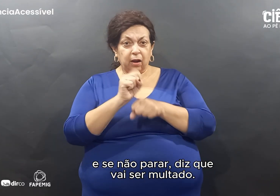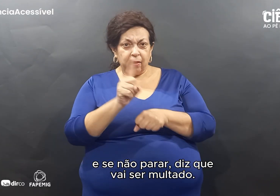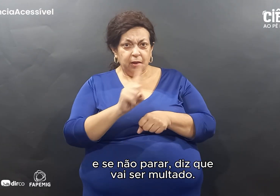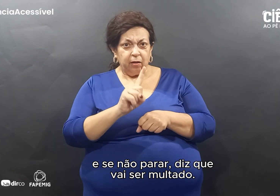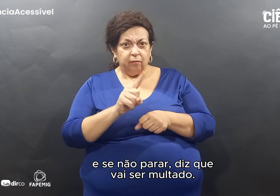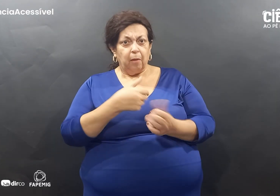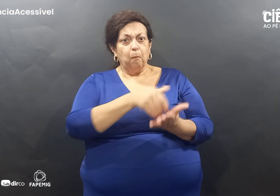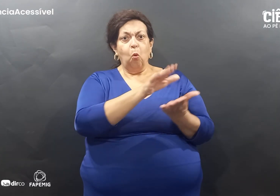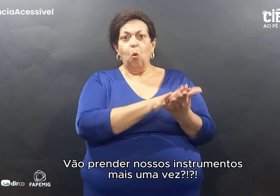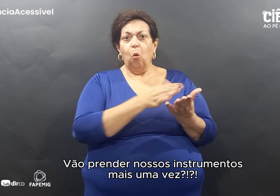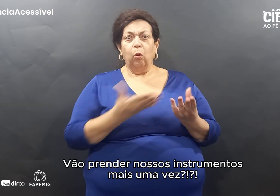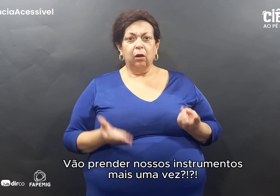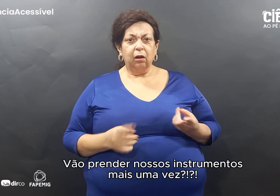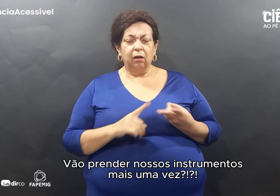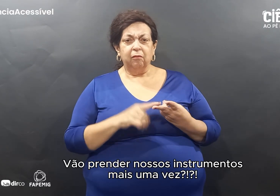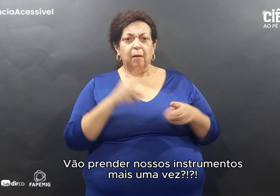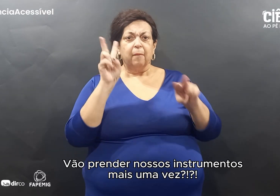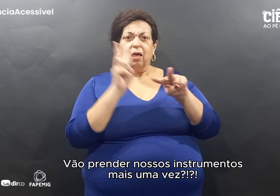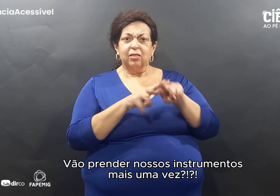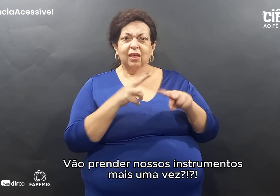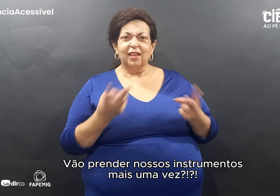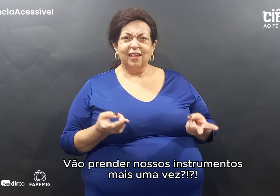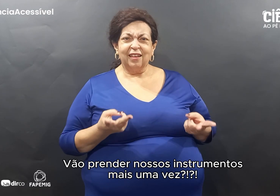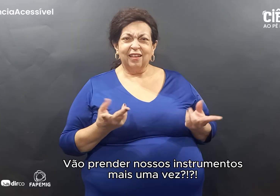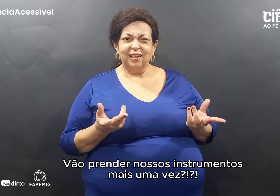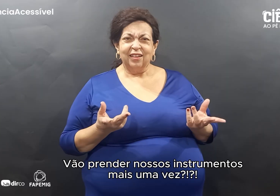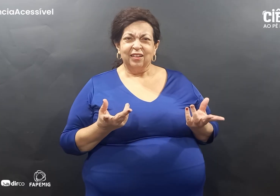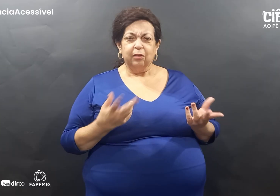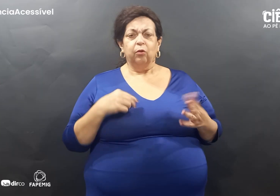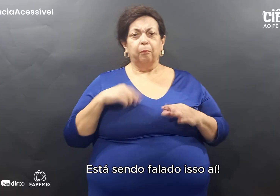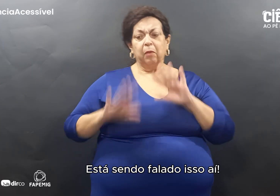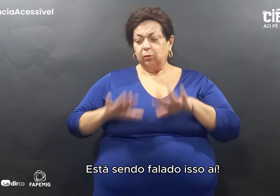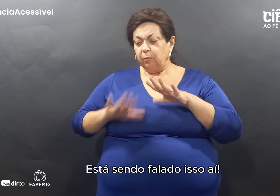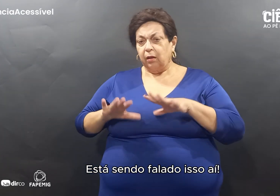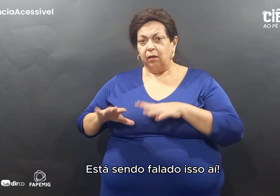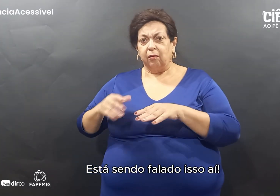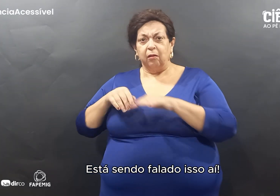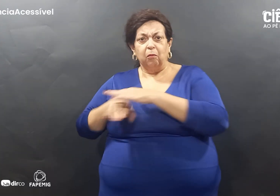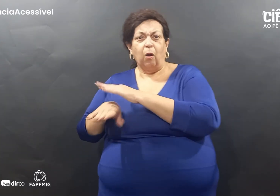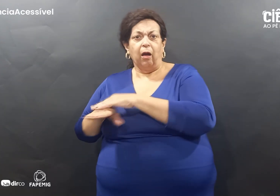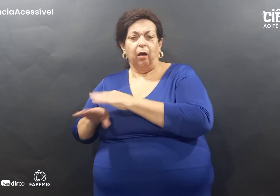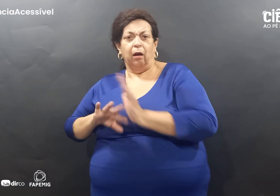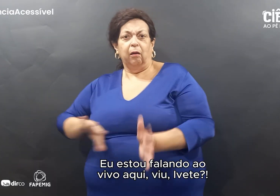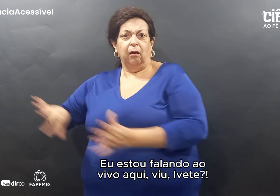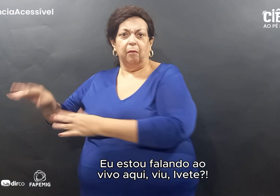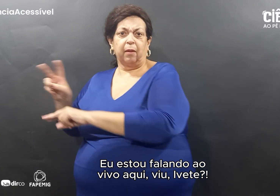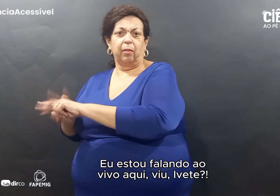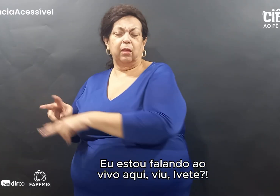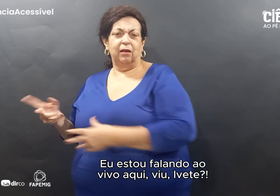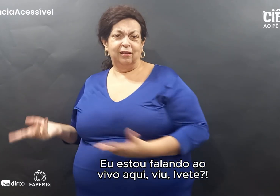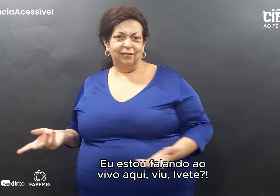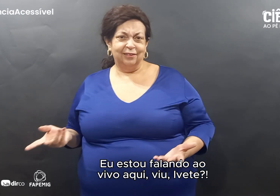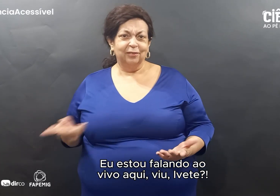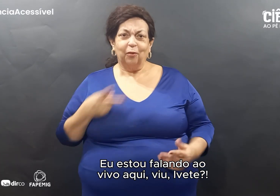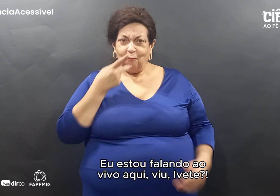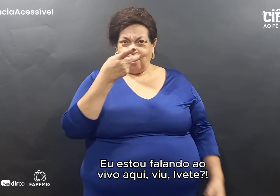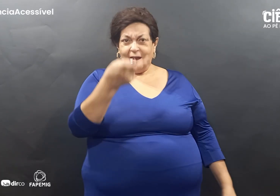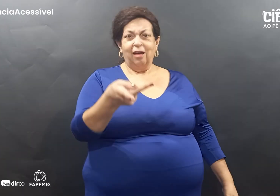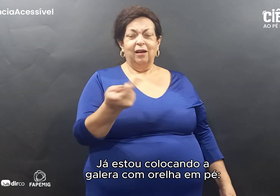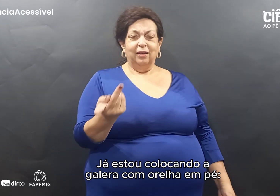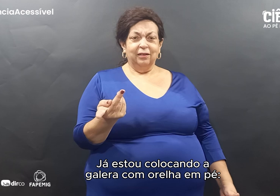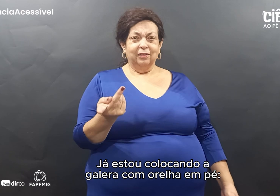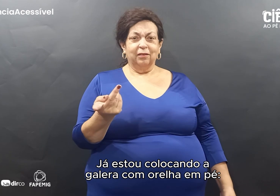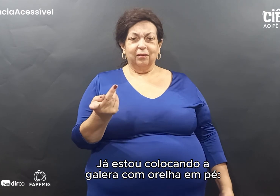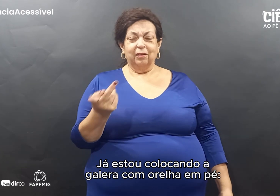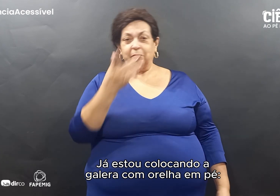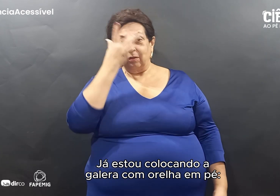vai ser multado. Vão prender nossos instrumentos mais uma vez? Tá sendo falado isso aí, tá? Eu tô falando ao vivo aqui, viu, Ivete?